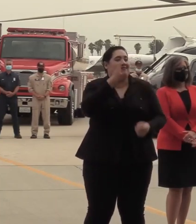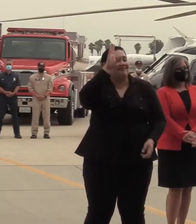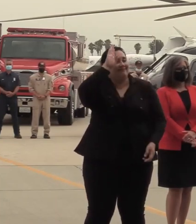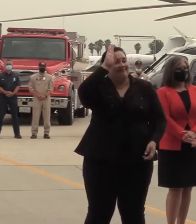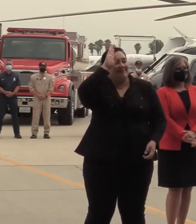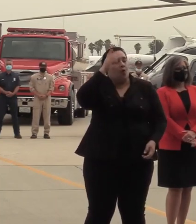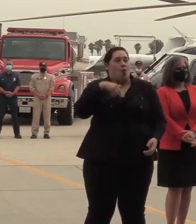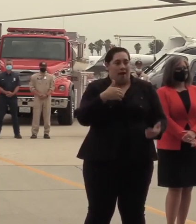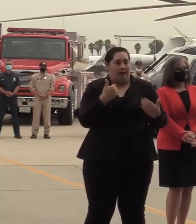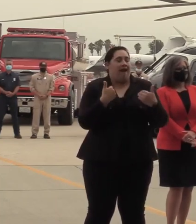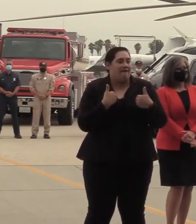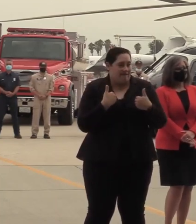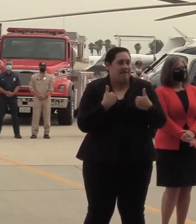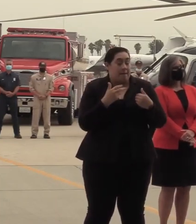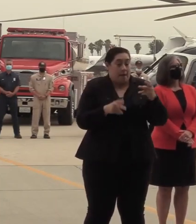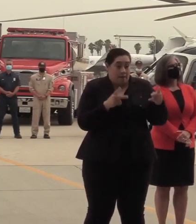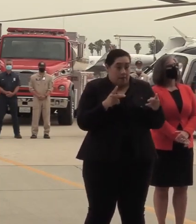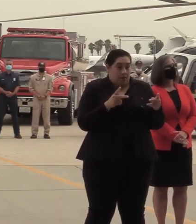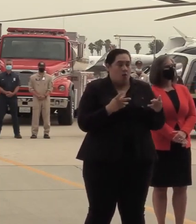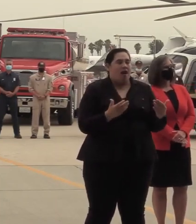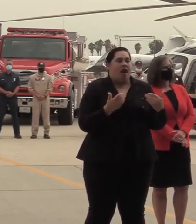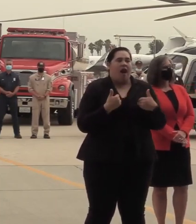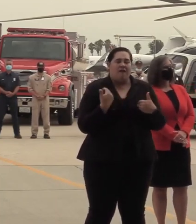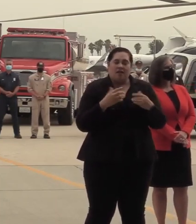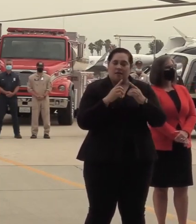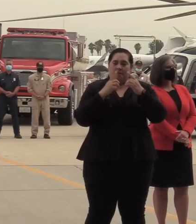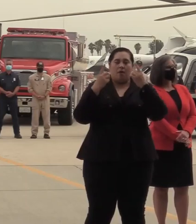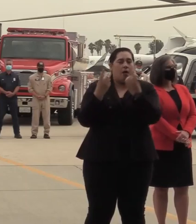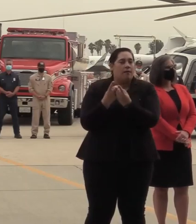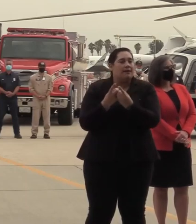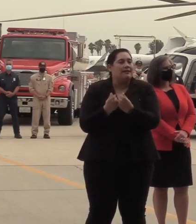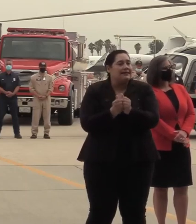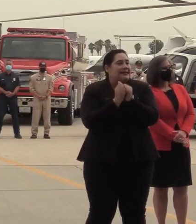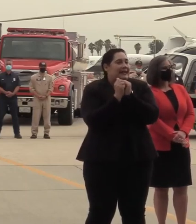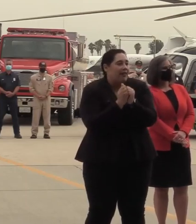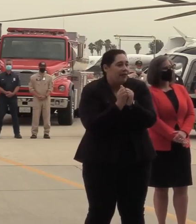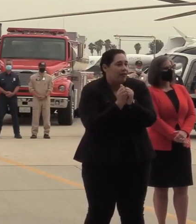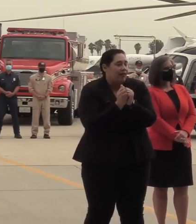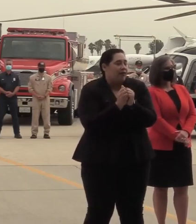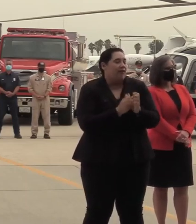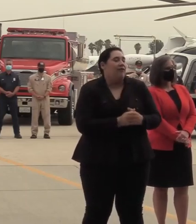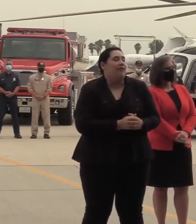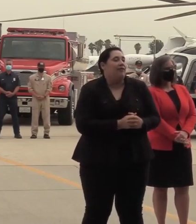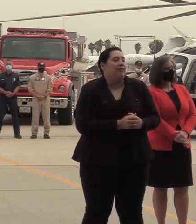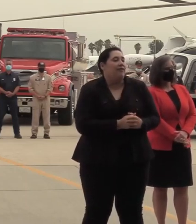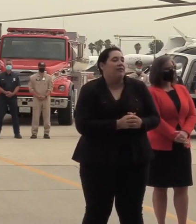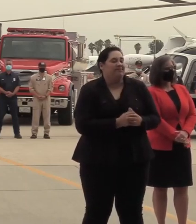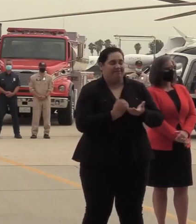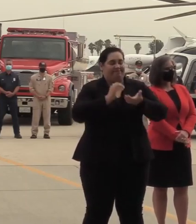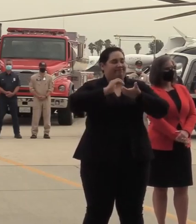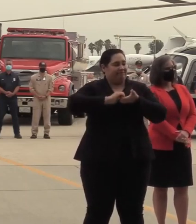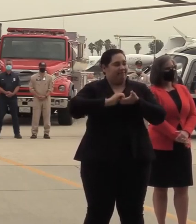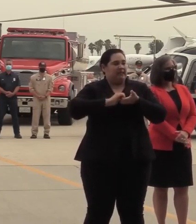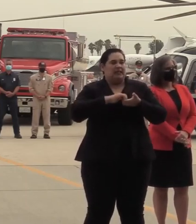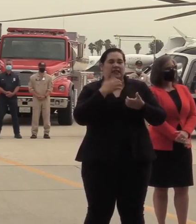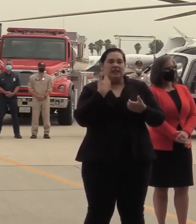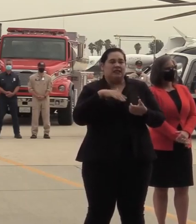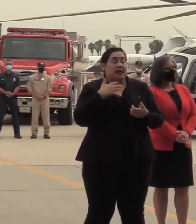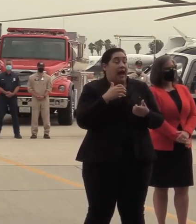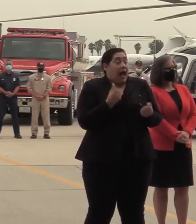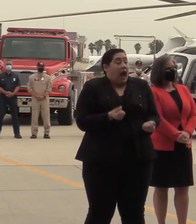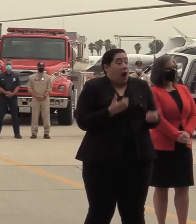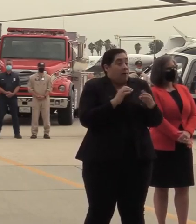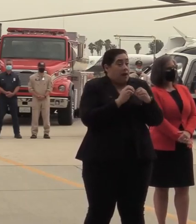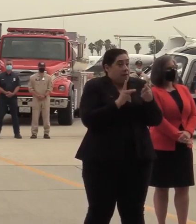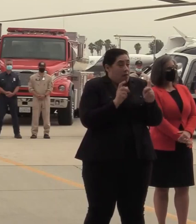la población y un departamento. Juntos son el número de personas